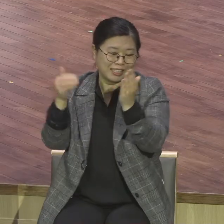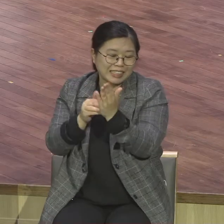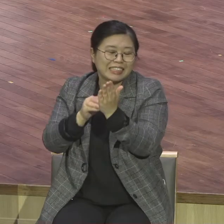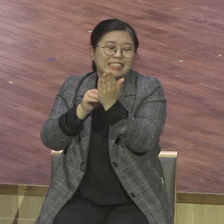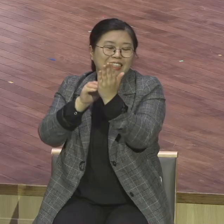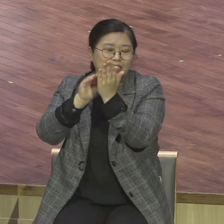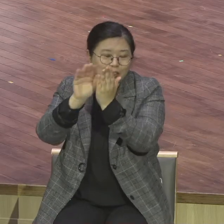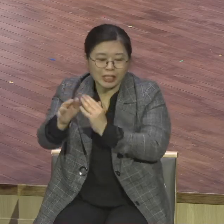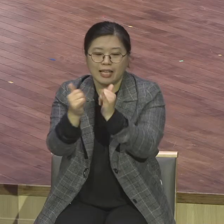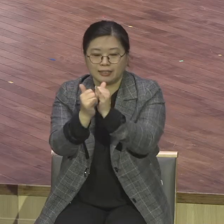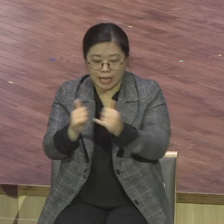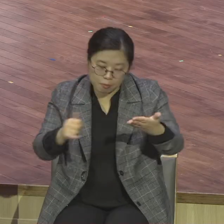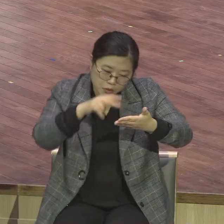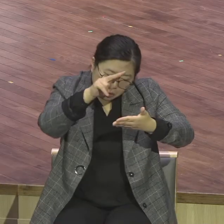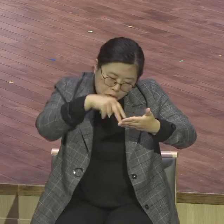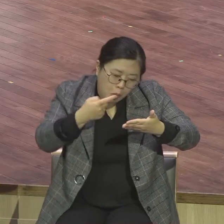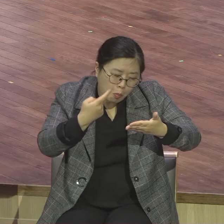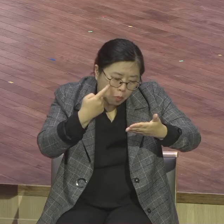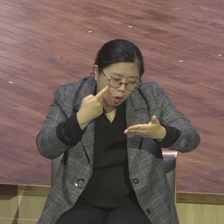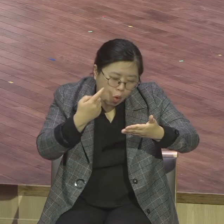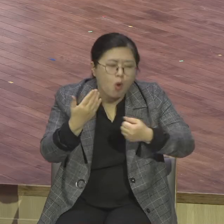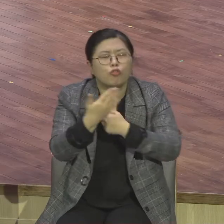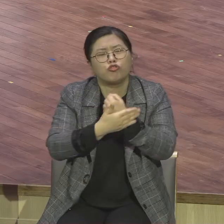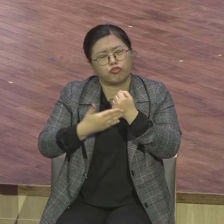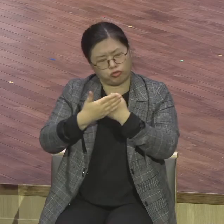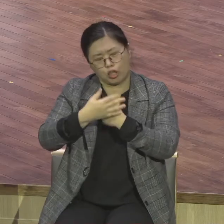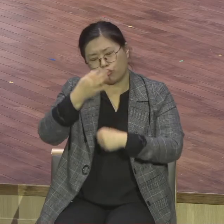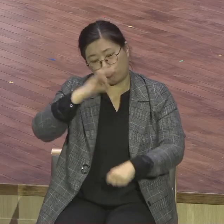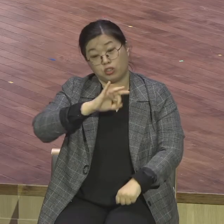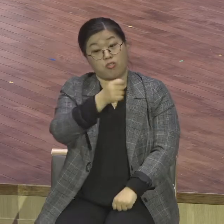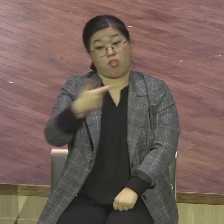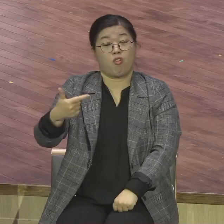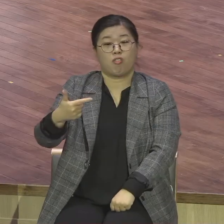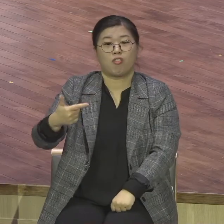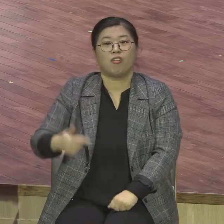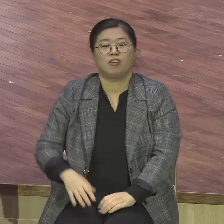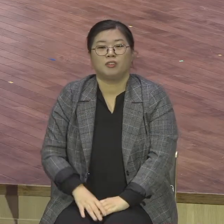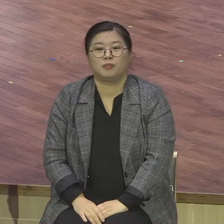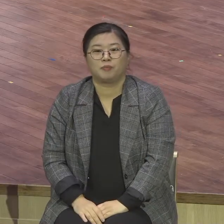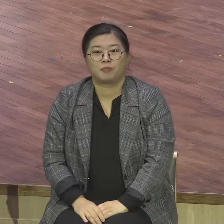우리 메시지 흐름을 따라서 적용을 한다고 하면,